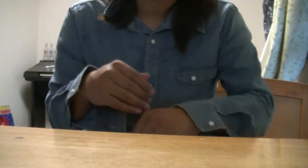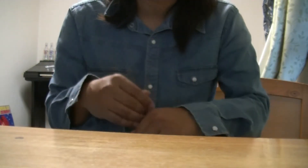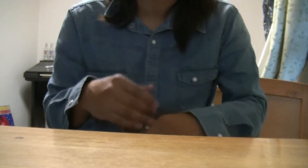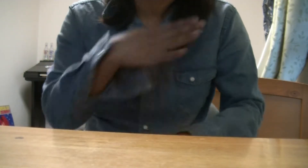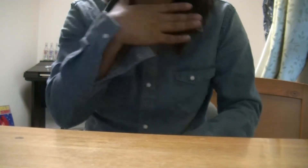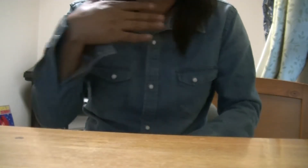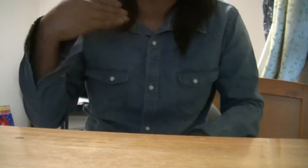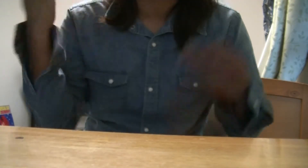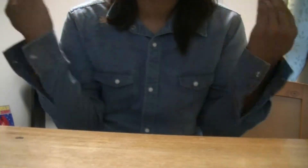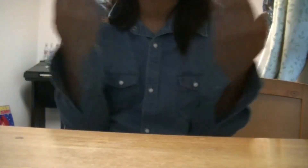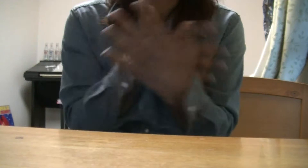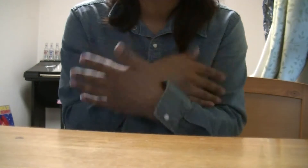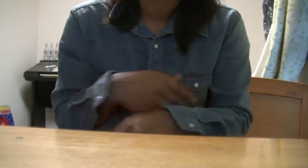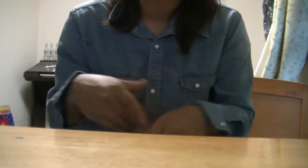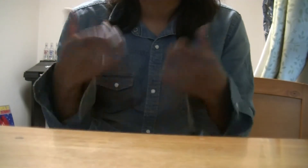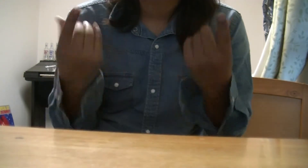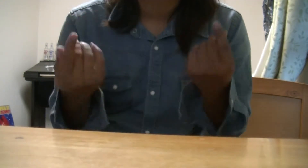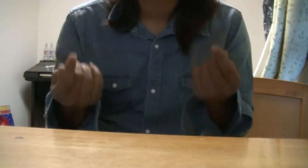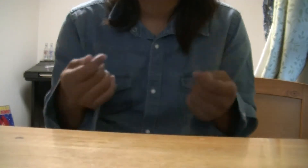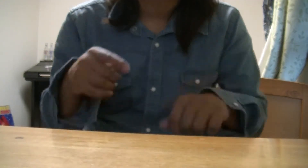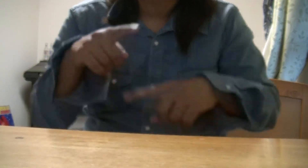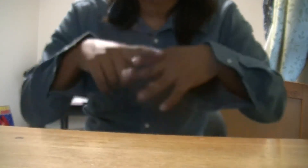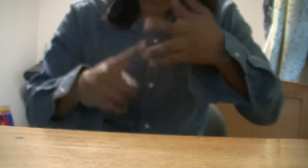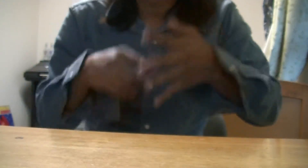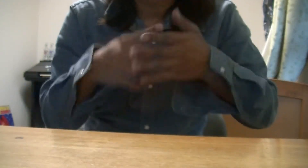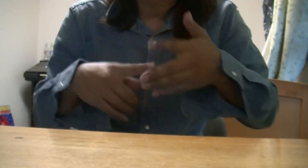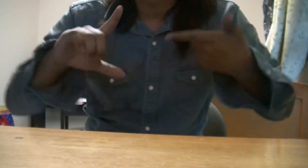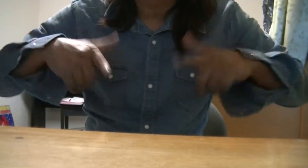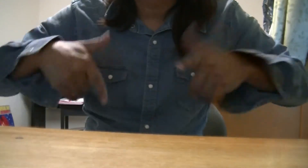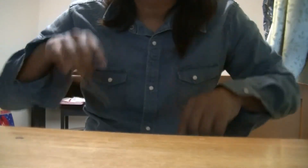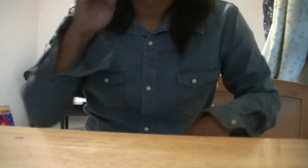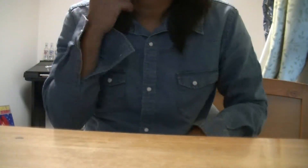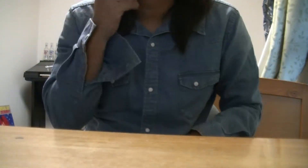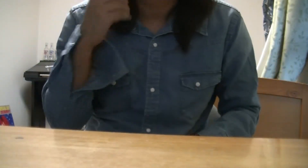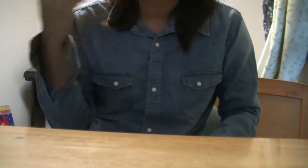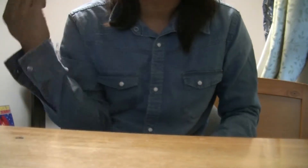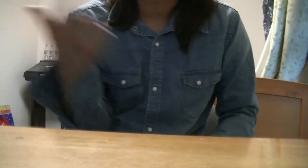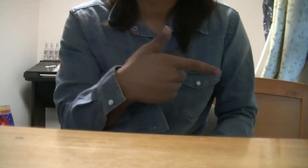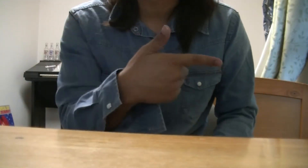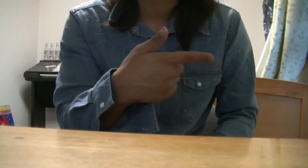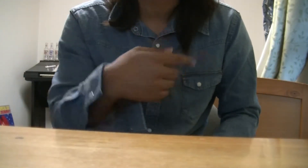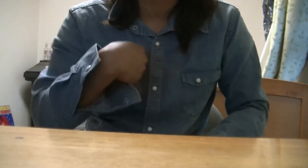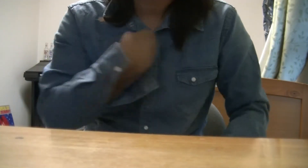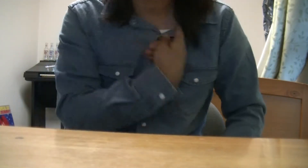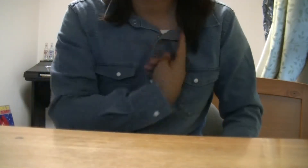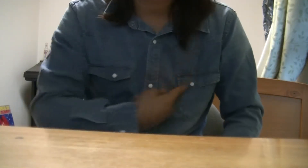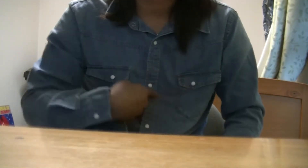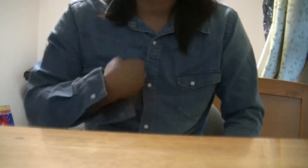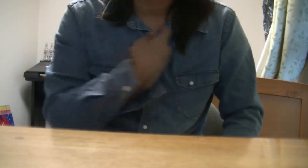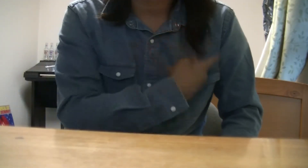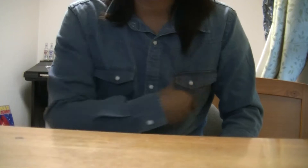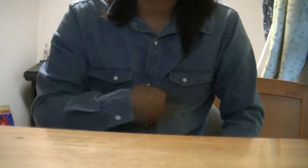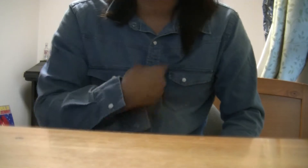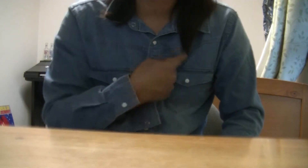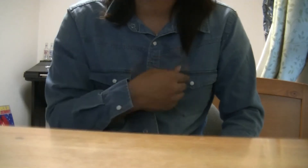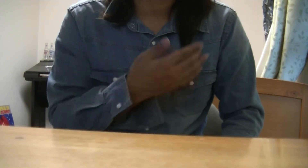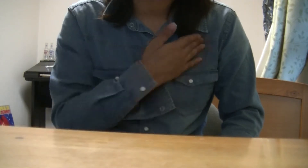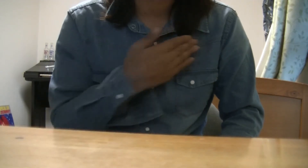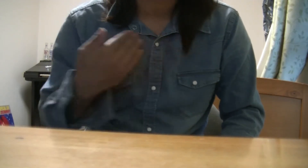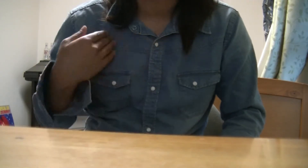ていくんです。順番を間違えちゃダメだ。先に心です。出来事が後なん